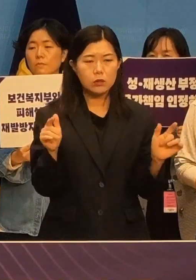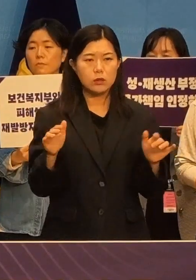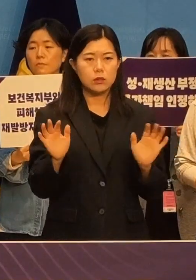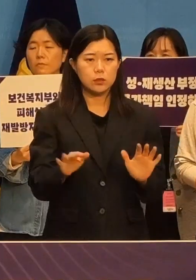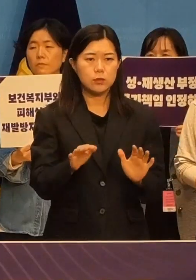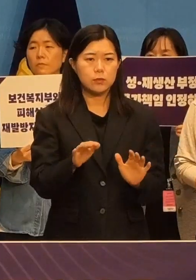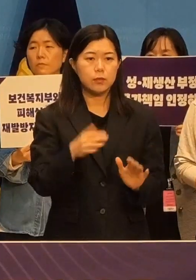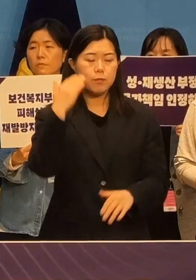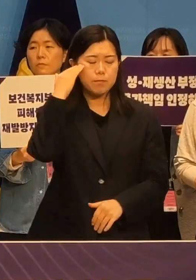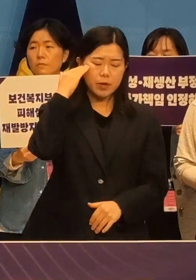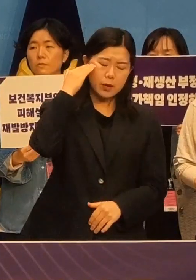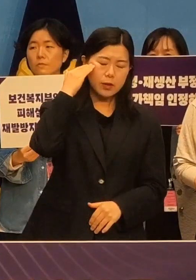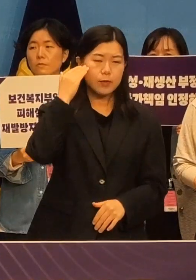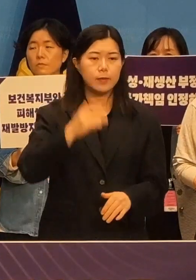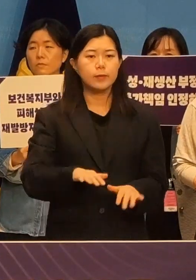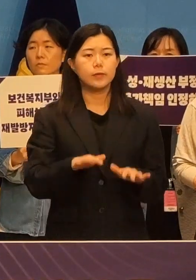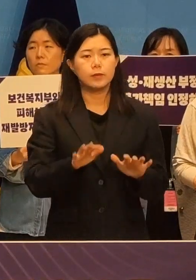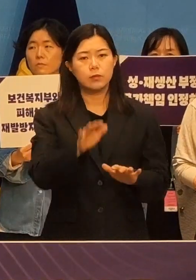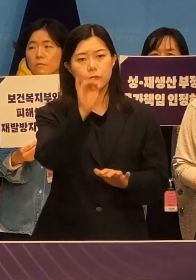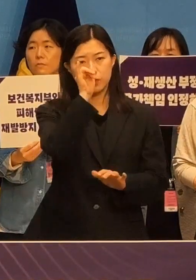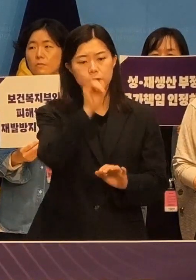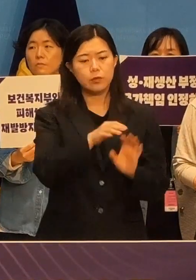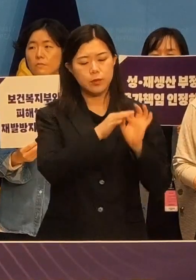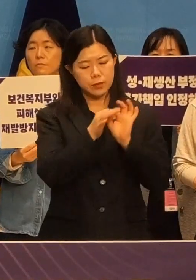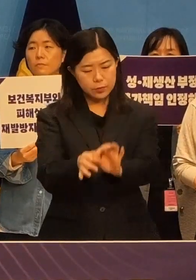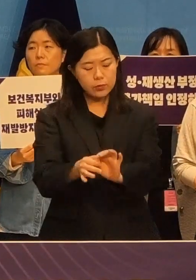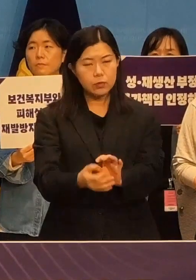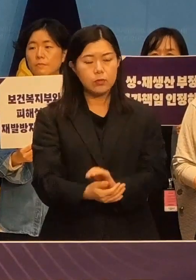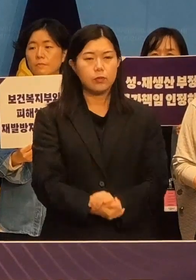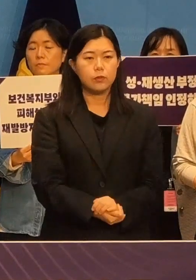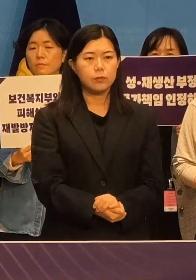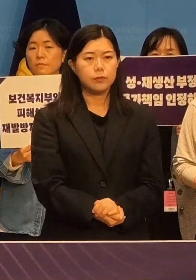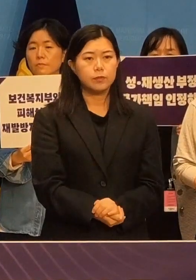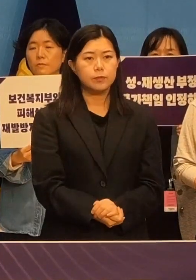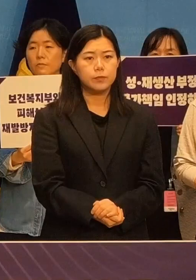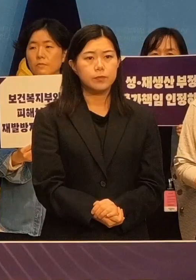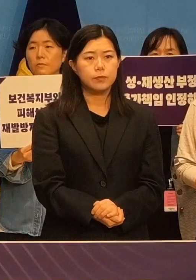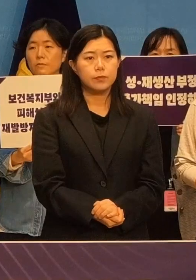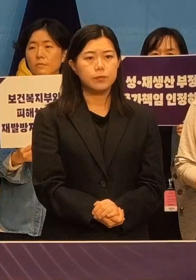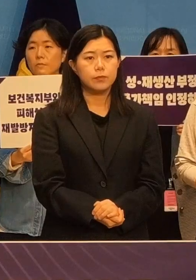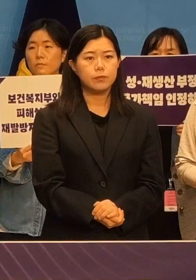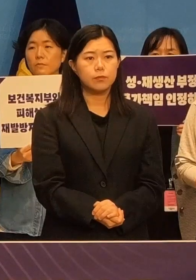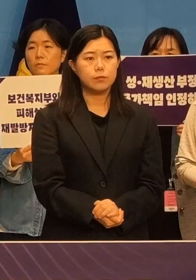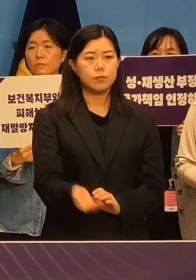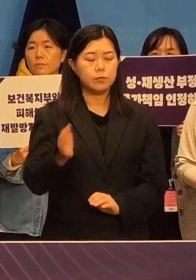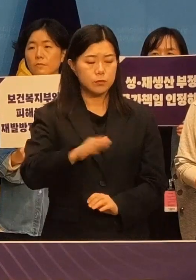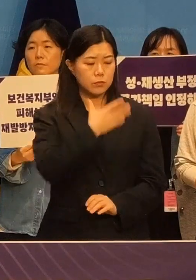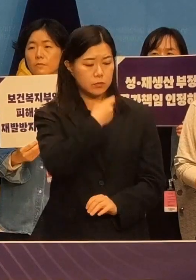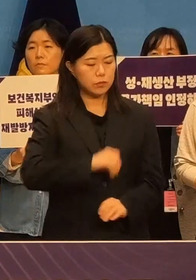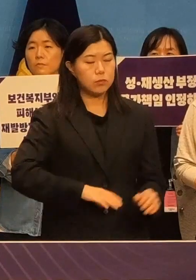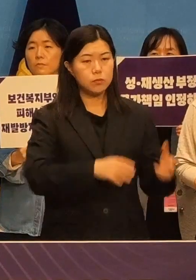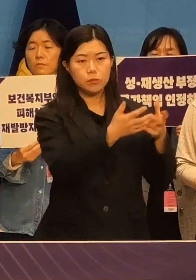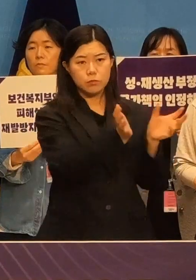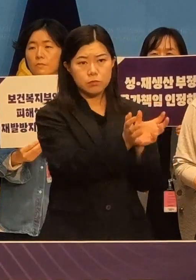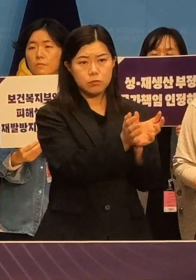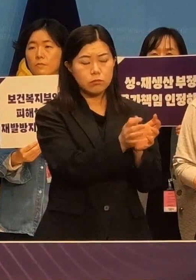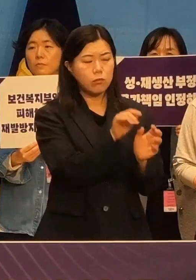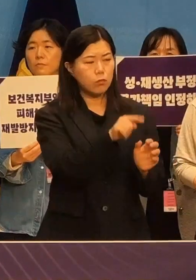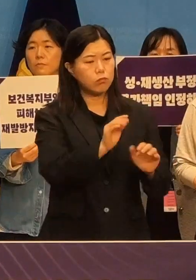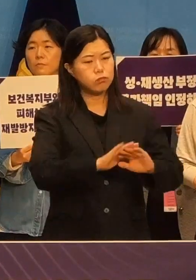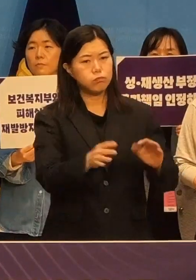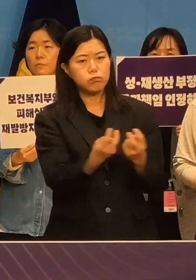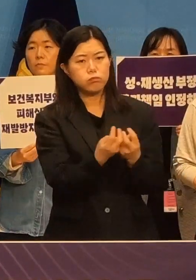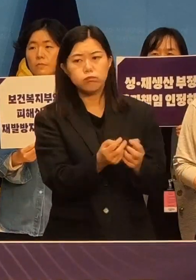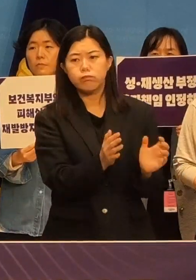침해가 현재까지 이어져 왔음이 확인되고 있습니다. 그러나 보건복지부의 대응은